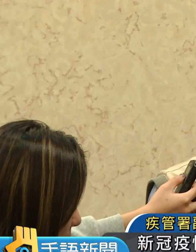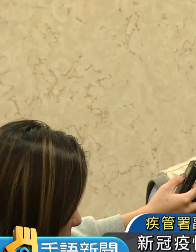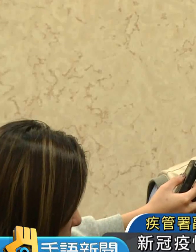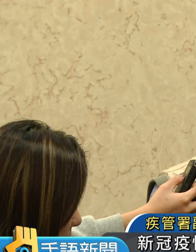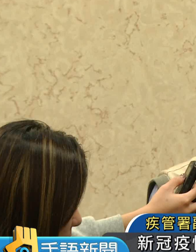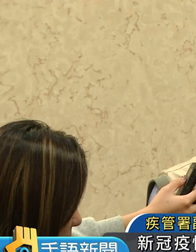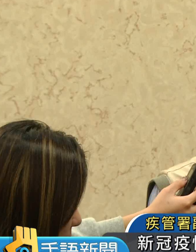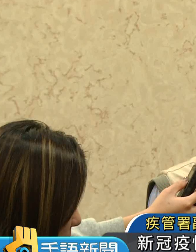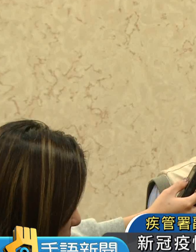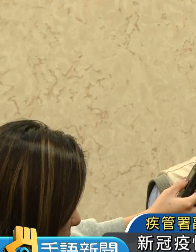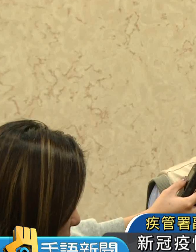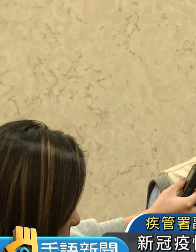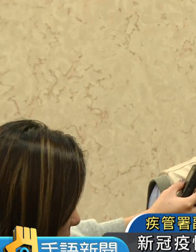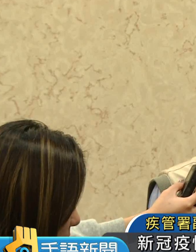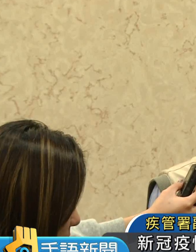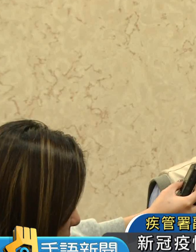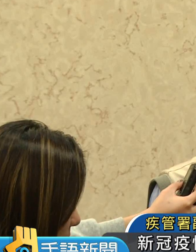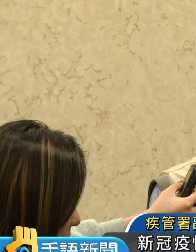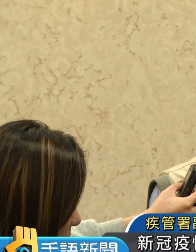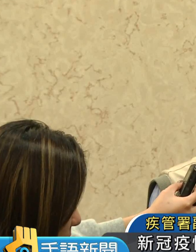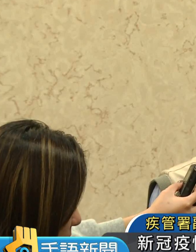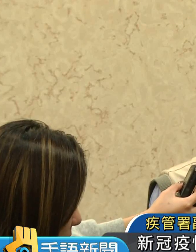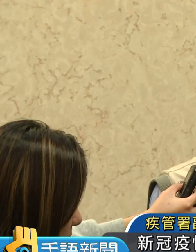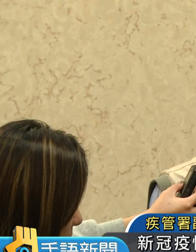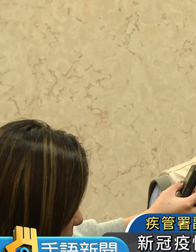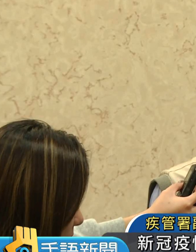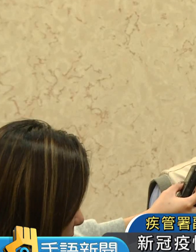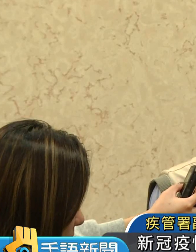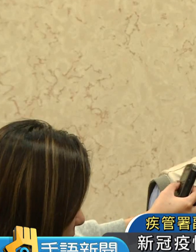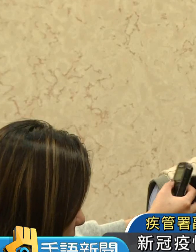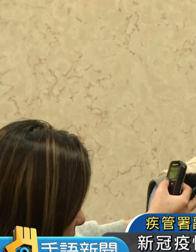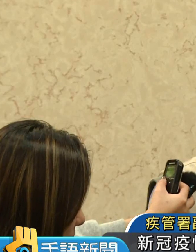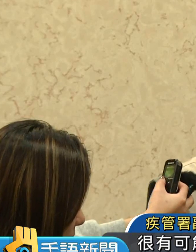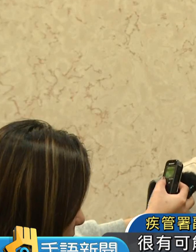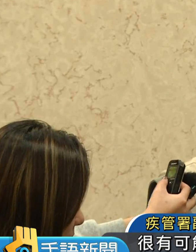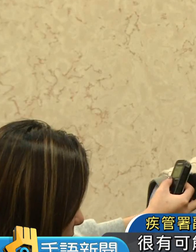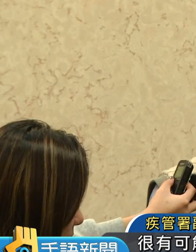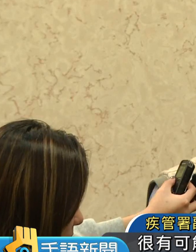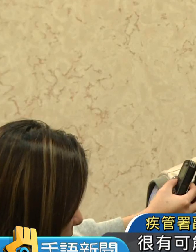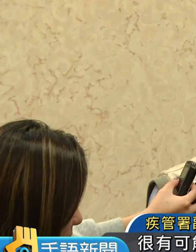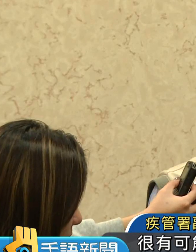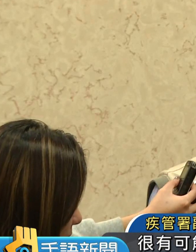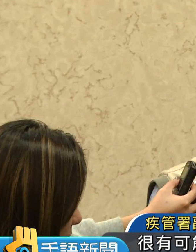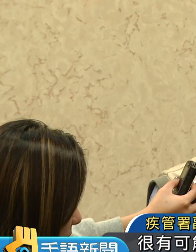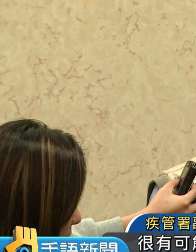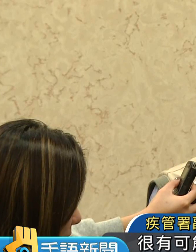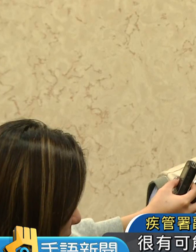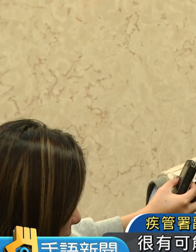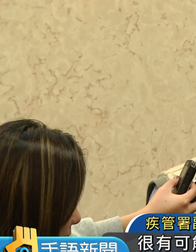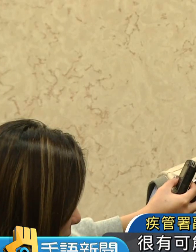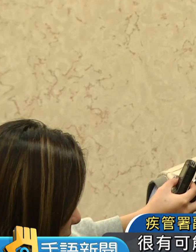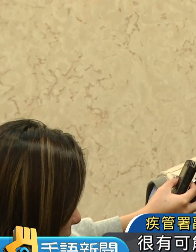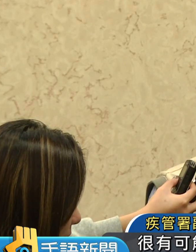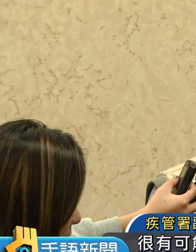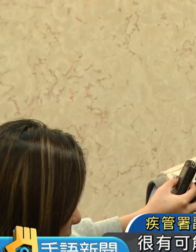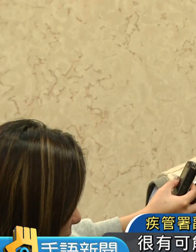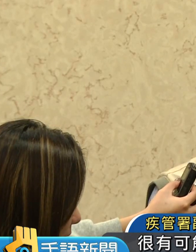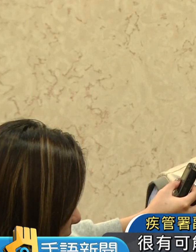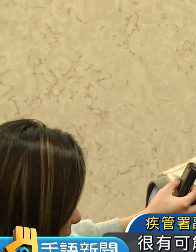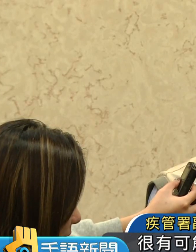旬会达到高峰，所以我们 Omicron 新冠第五波的疫情呢，很有可能在一月中下旬也会是以这个 JN.1 为